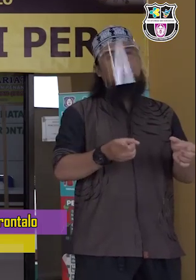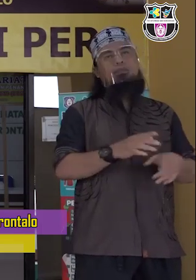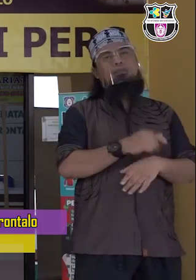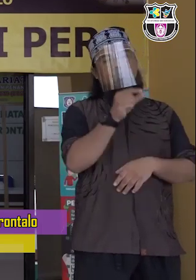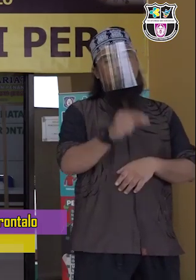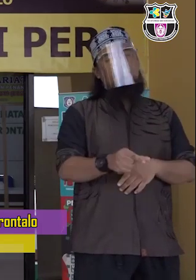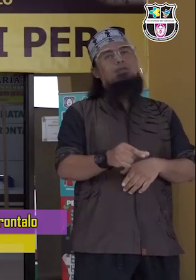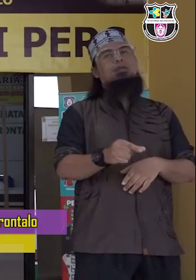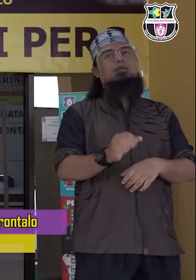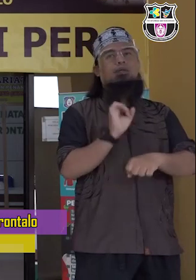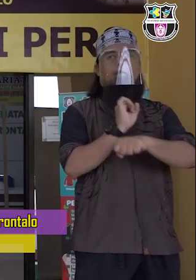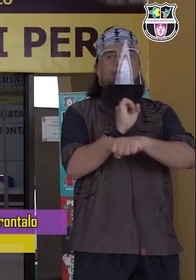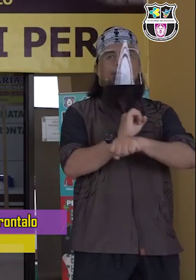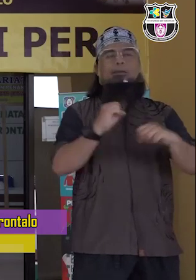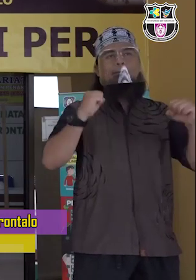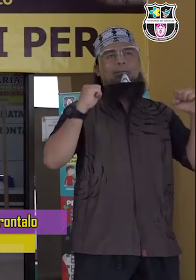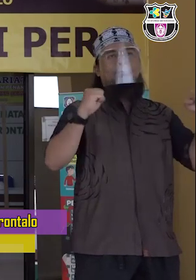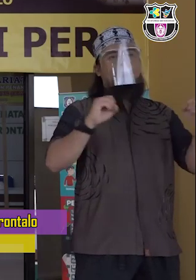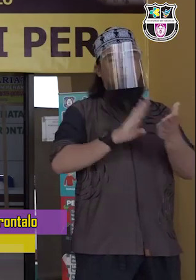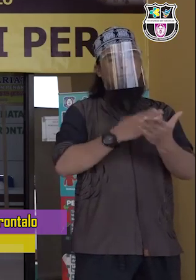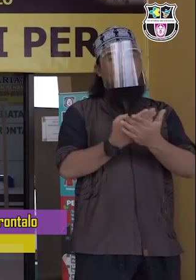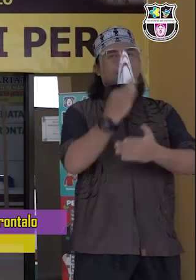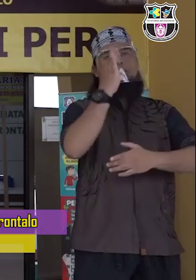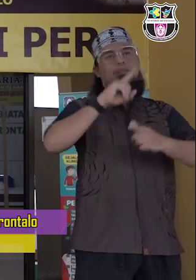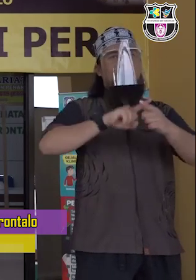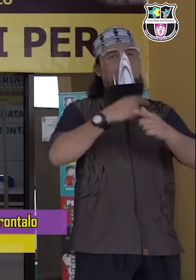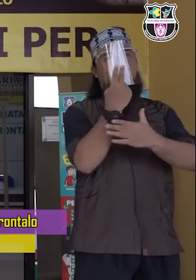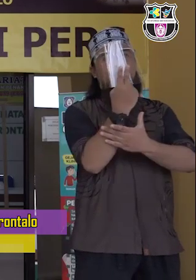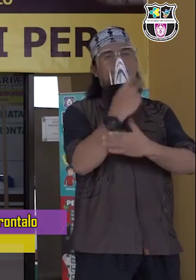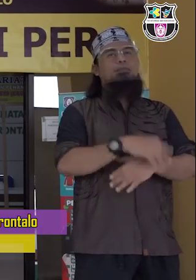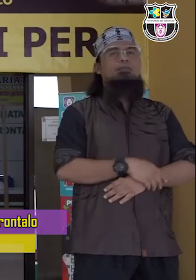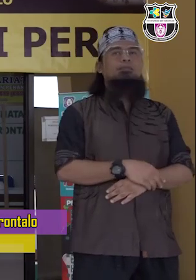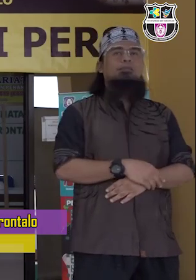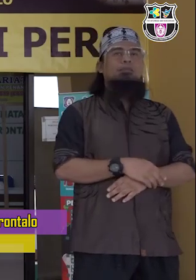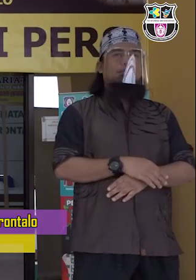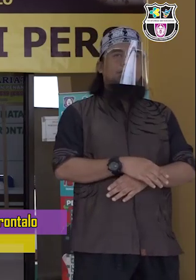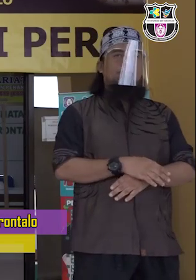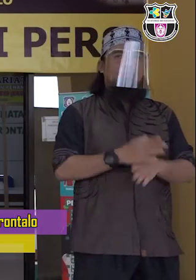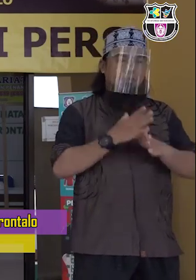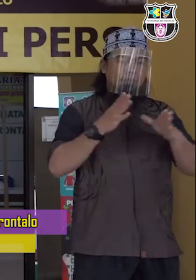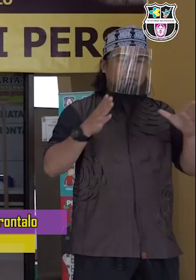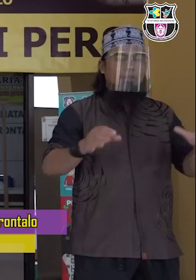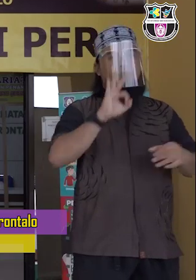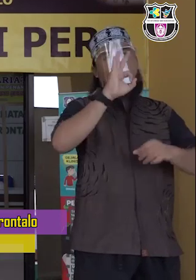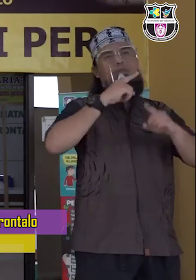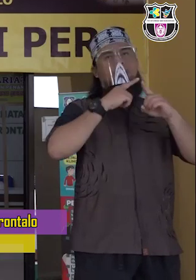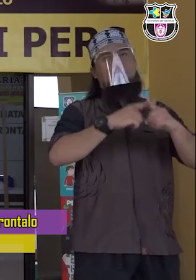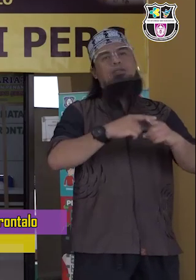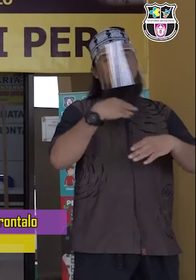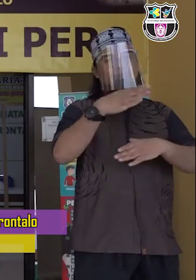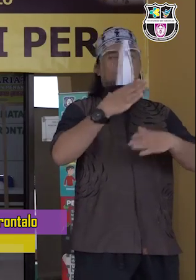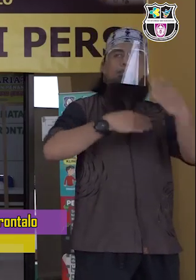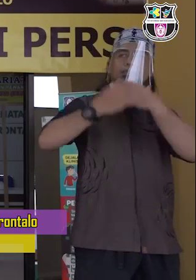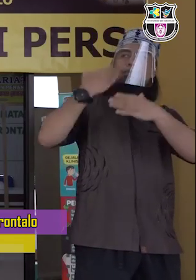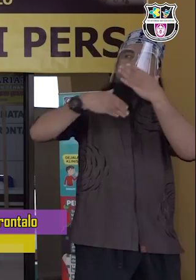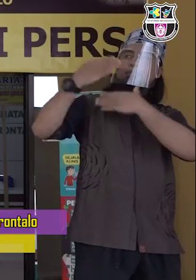fasilitas kesehatan. Kemudian pada 3 bulan kedua kehamilannya sebanyak 1 kali dan pada trimester terakhir